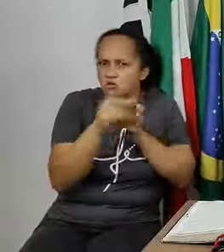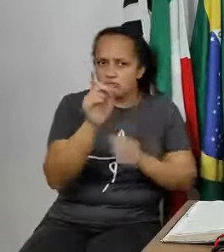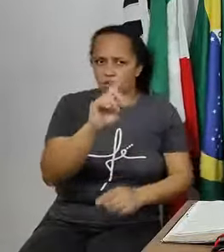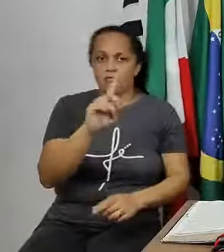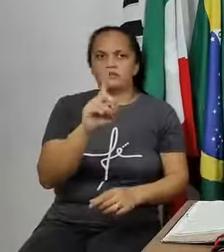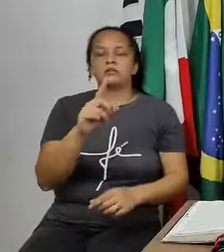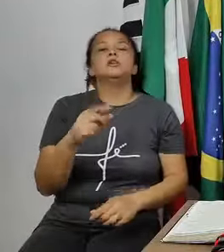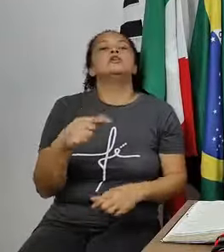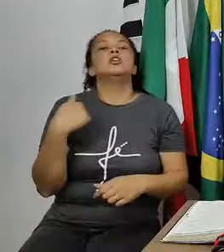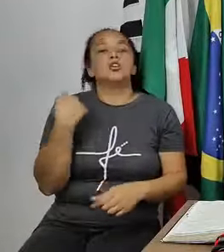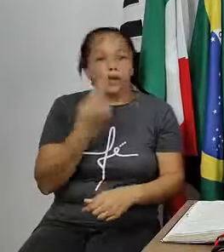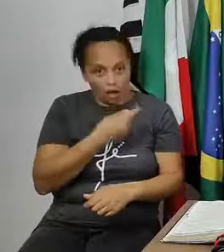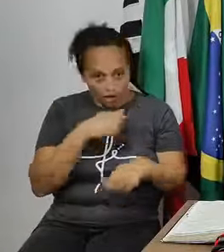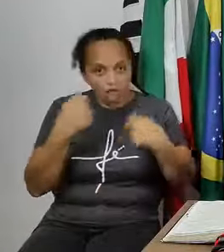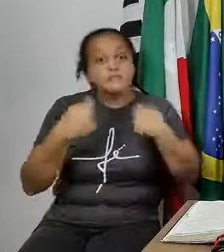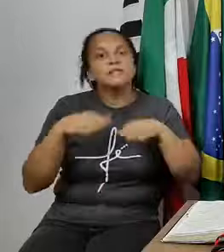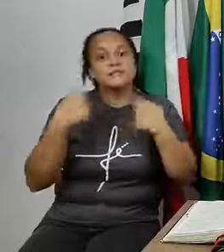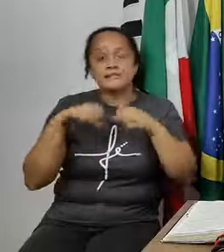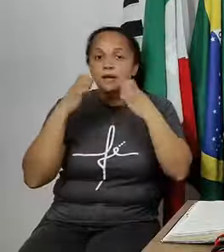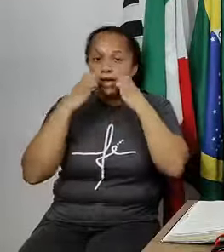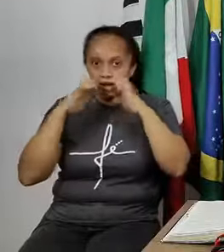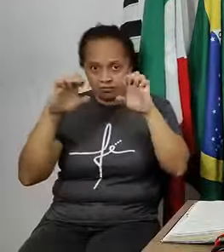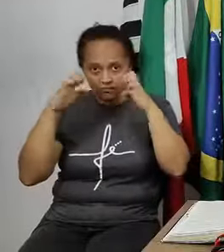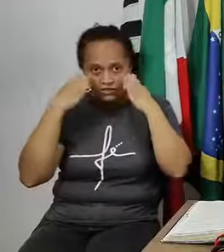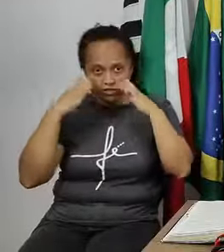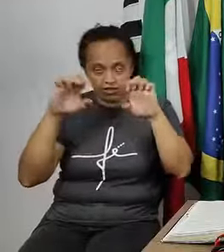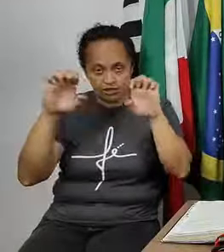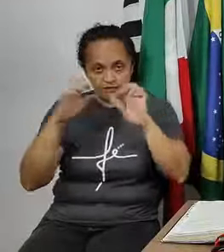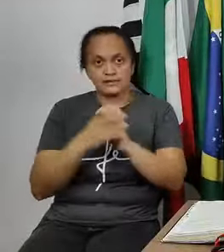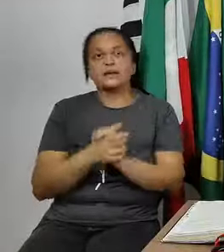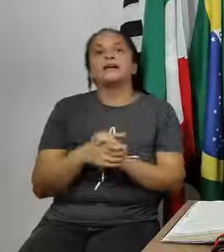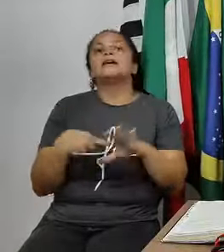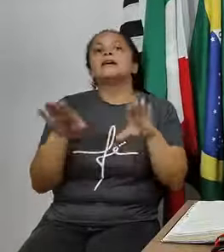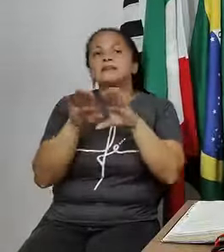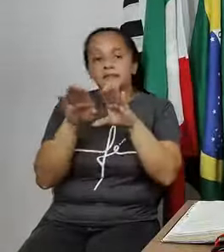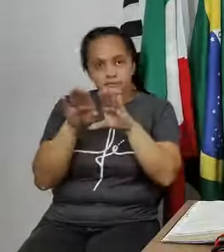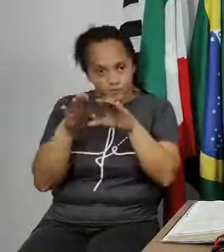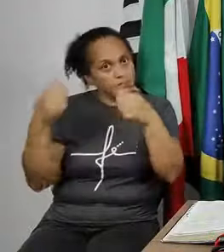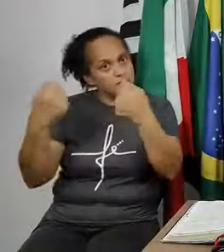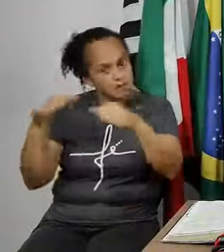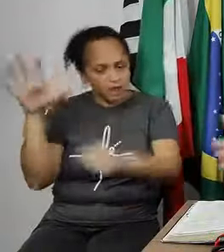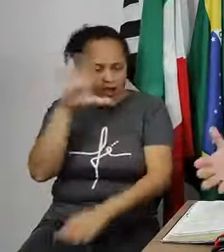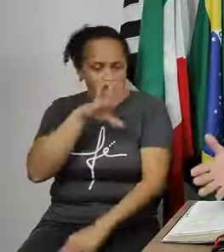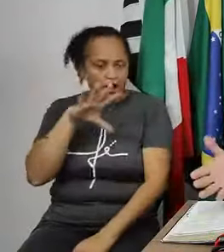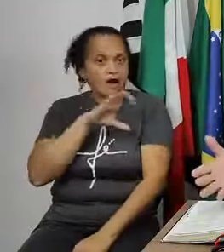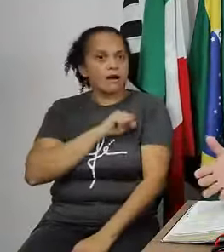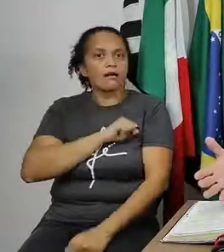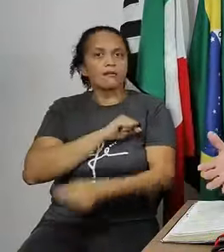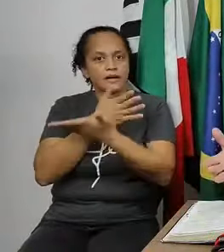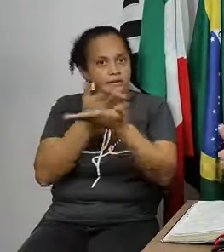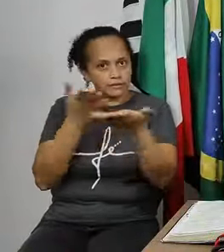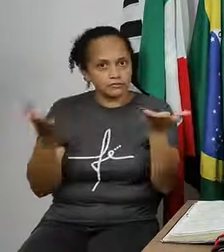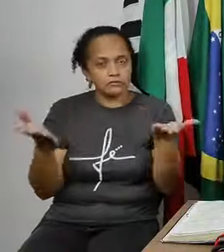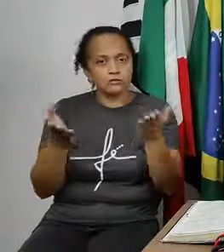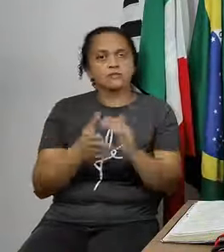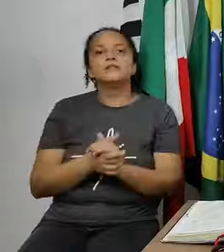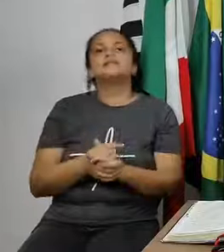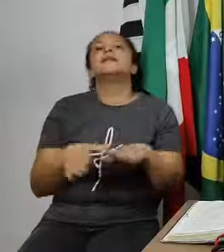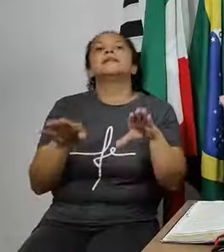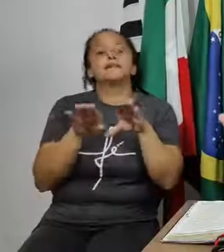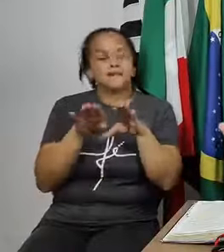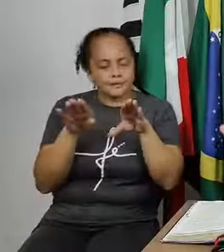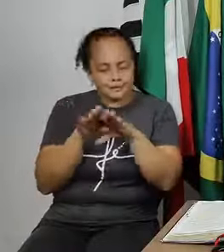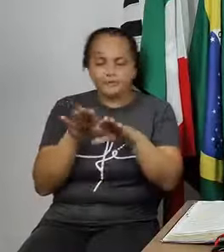papel pregar o evangelho, é o nosso papel amar o semelhante, é o nosso papel ajudar